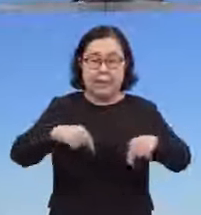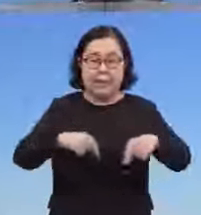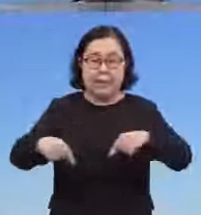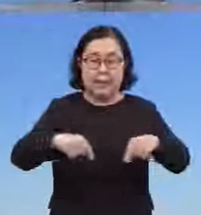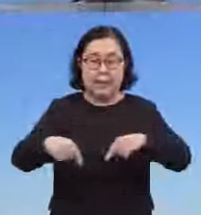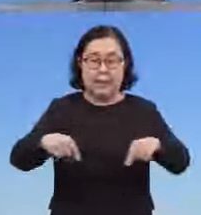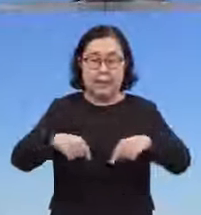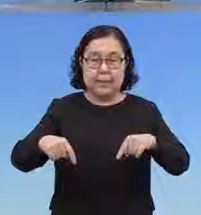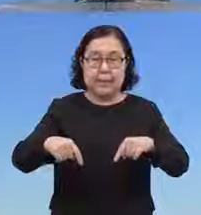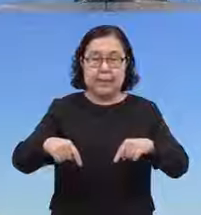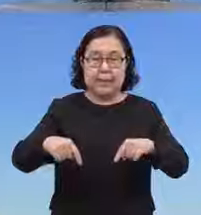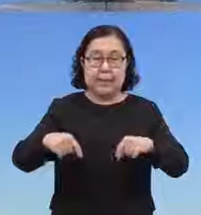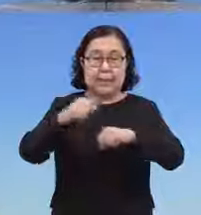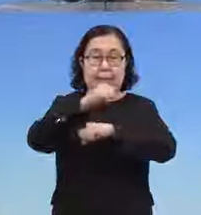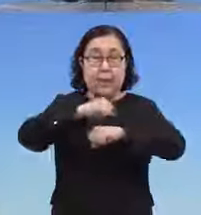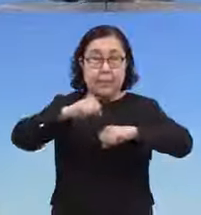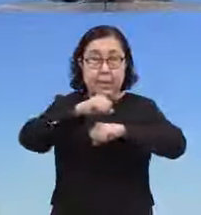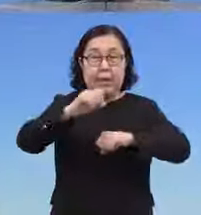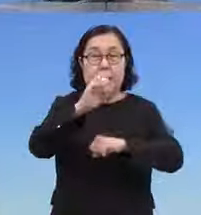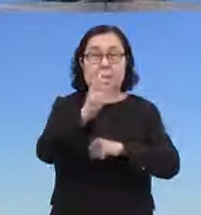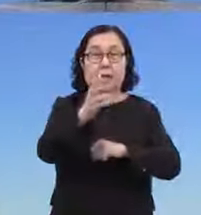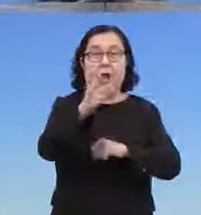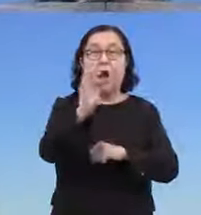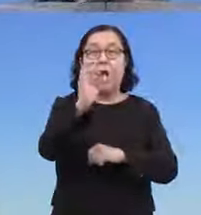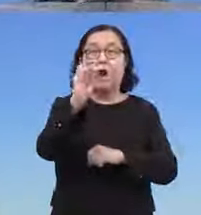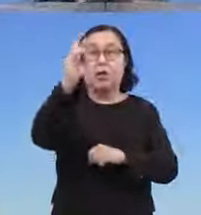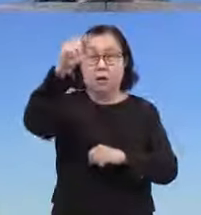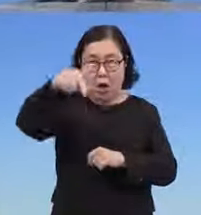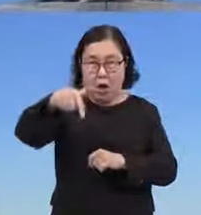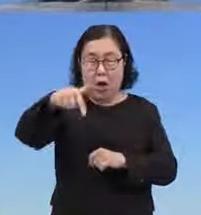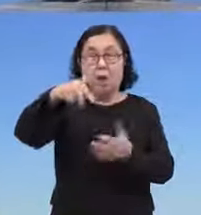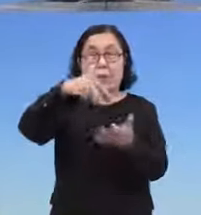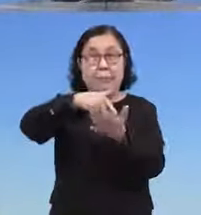차원에서 하나님 나라를 선포하고 있다는 것입니다.